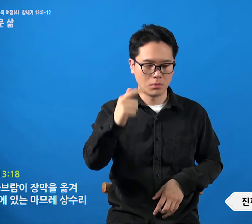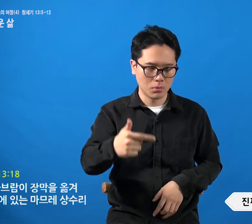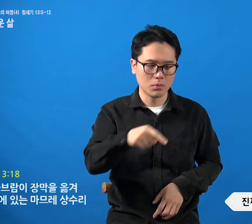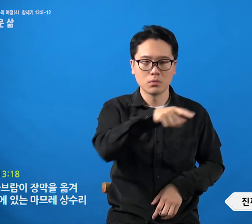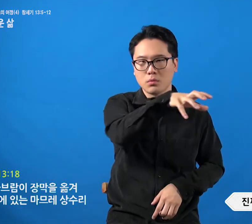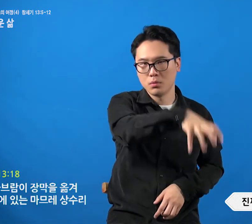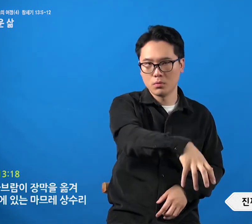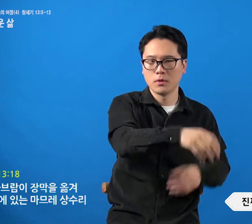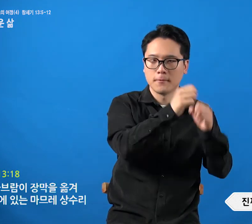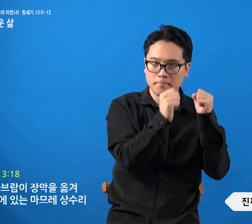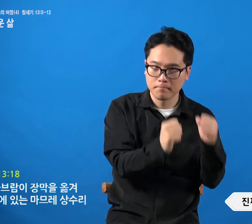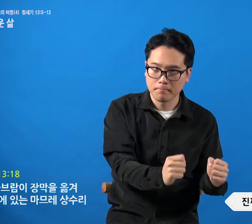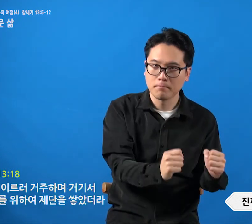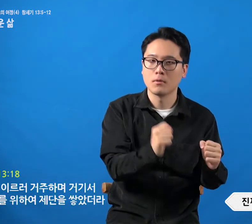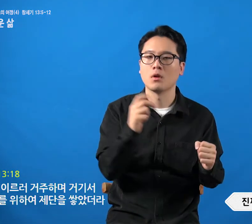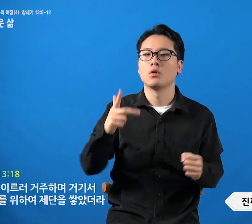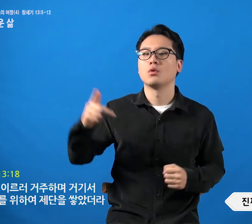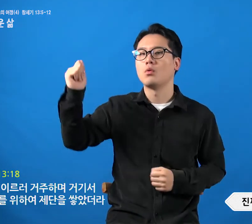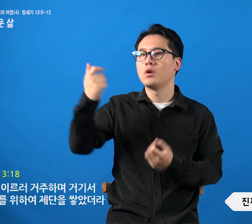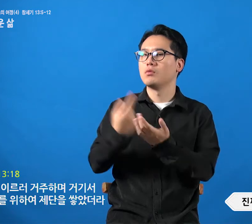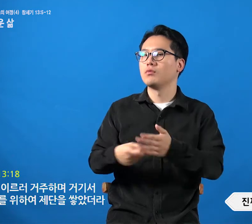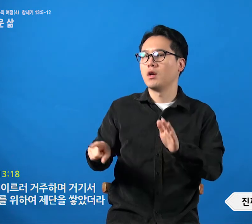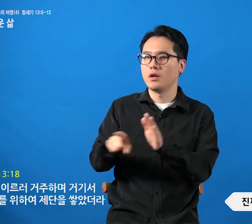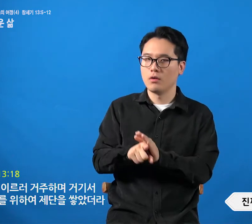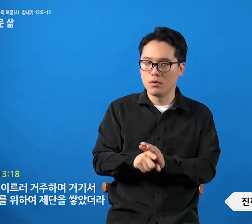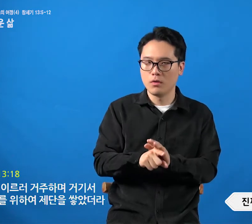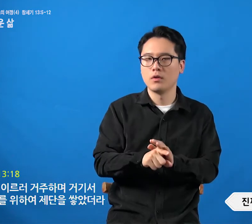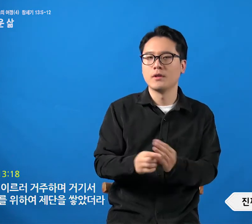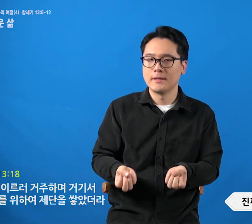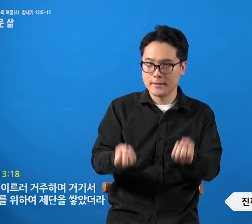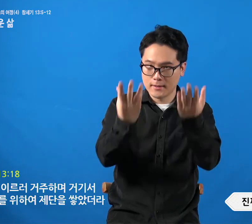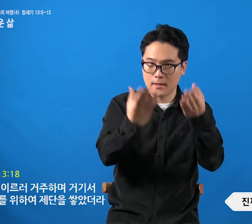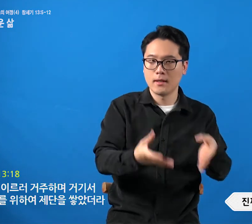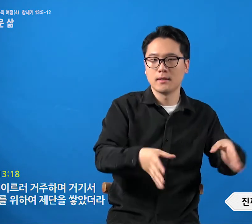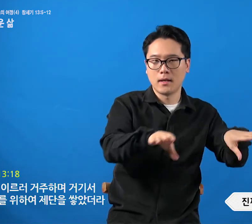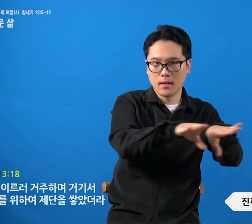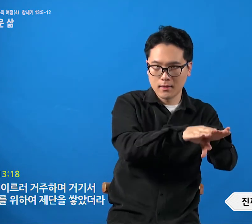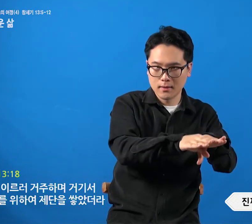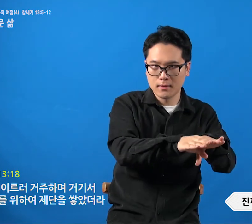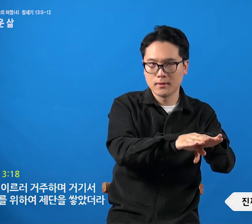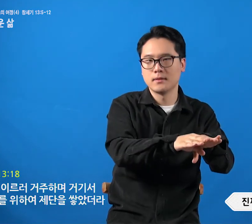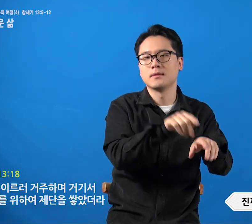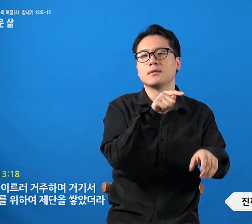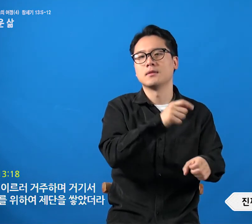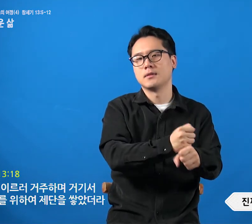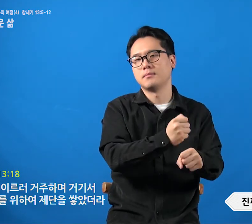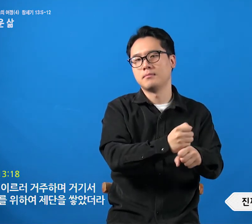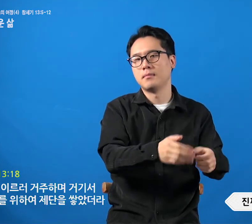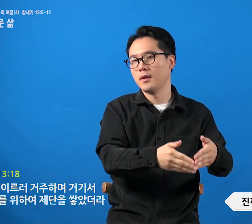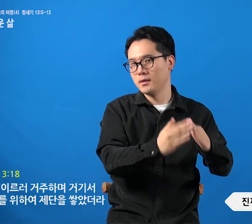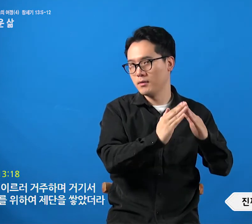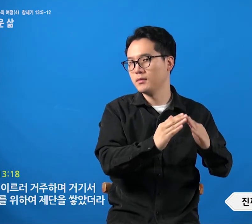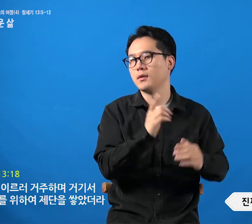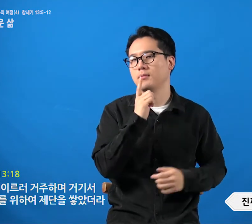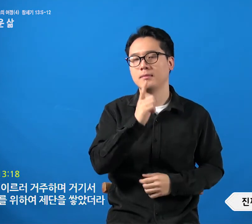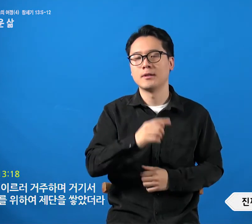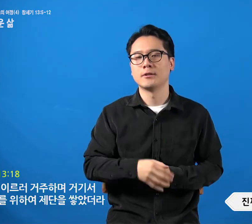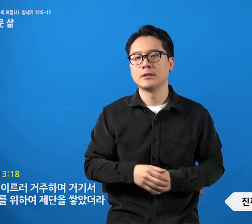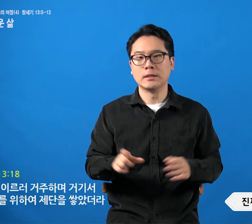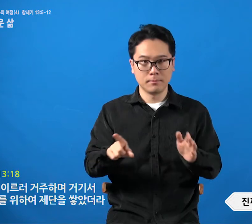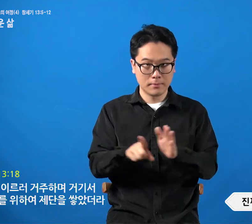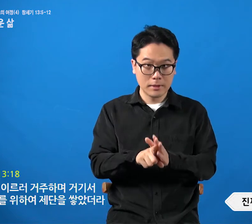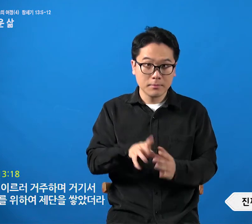거기서 여호와를 위하여 제단을 쌓았더라. 믿음의 선택을 통해, 하나님이